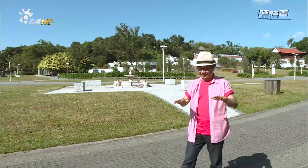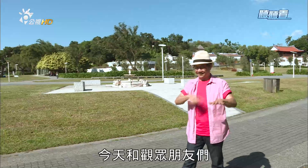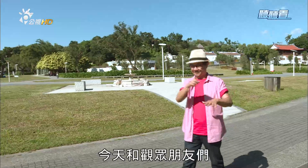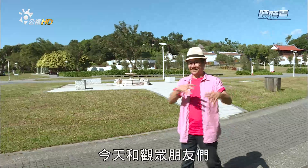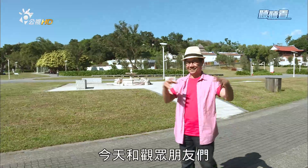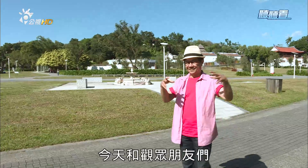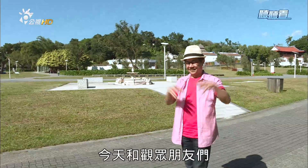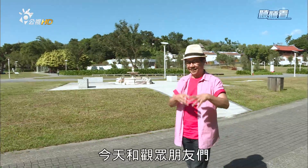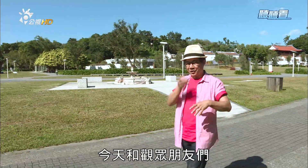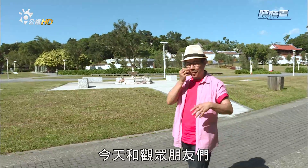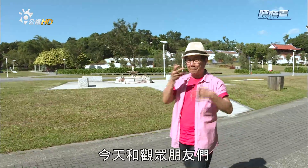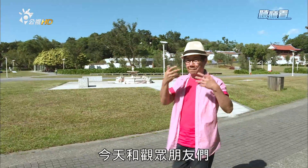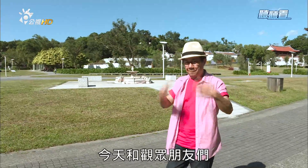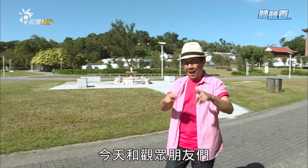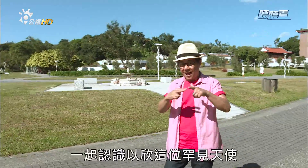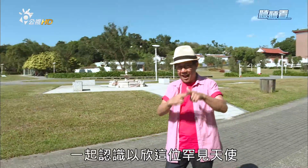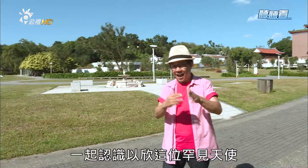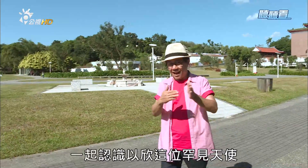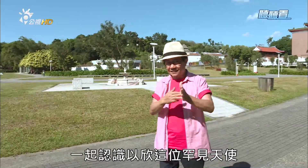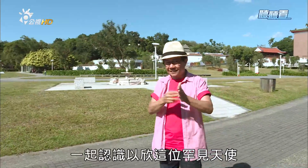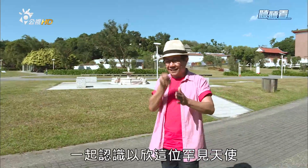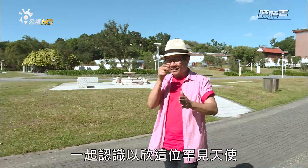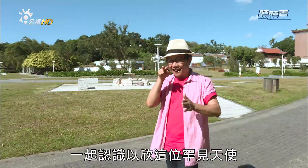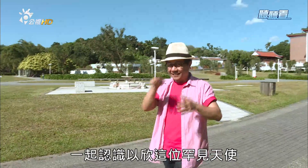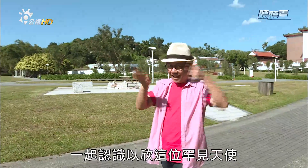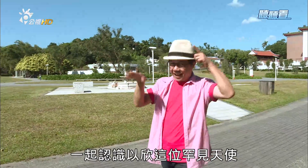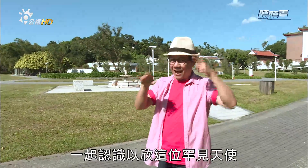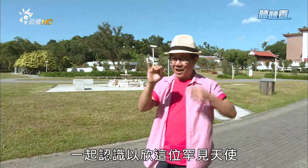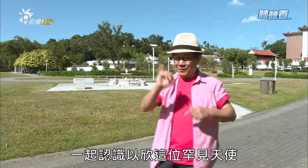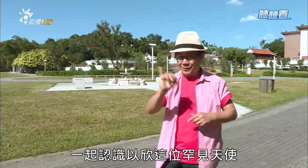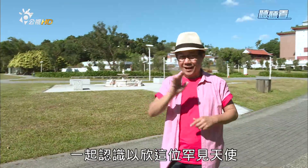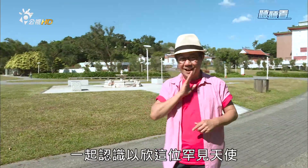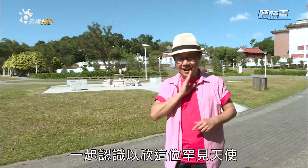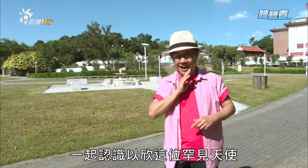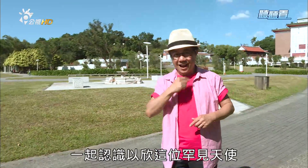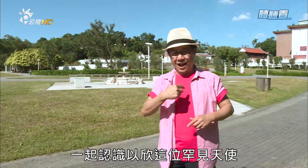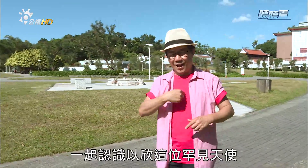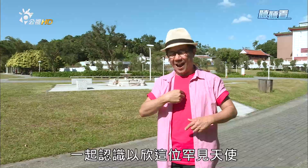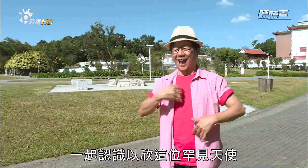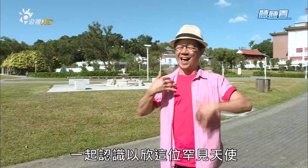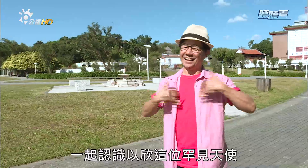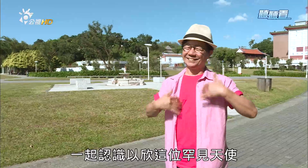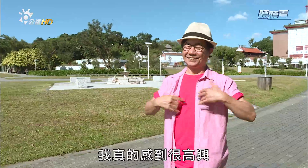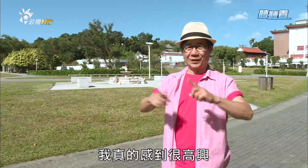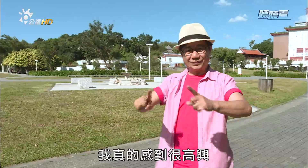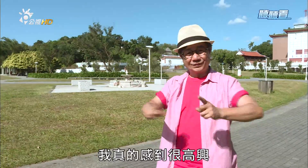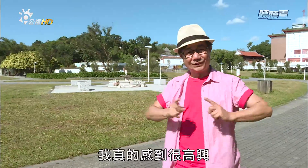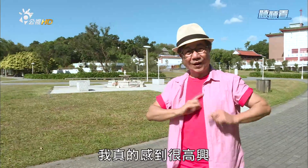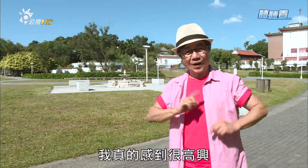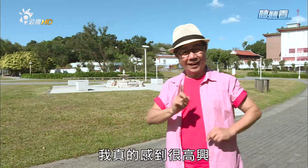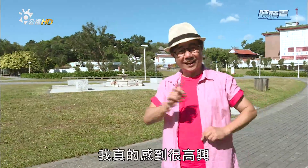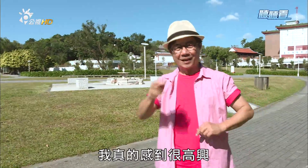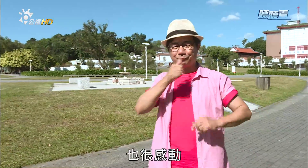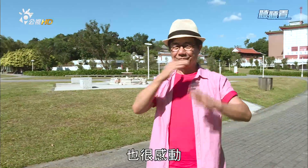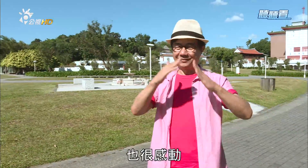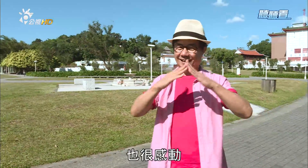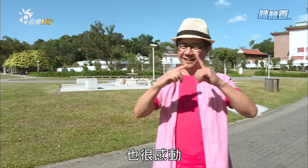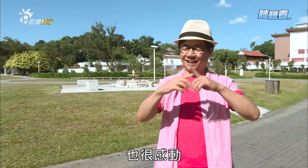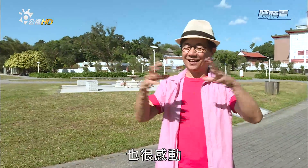今天和观众朋友们一起认识以心这位罕见天使，哎，我真的感到很高兴，也很感动。